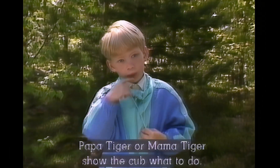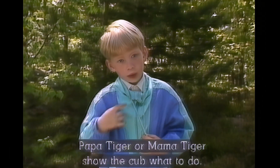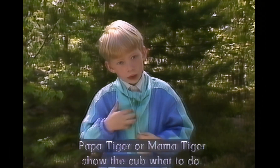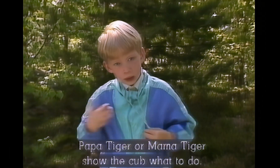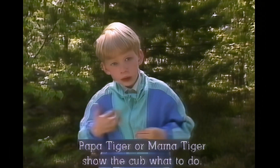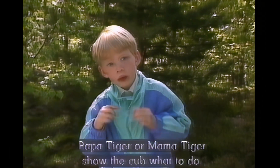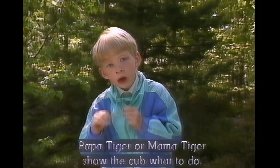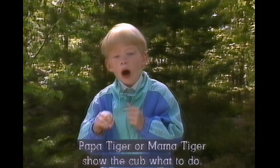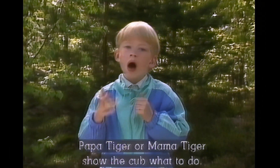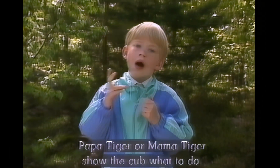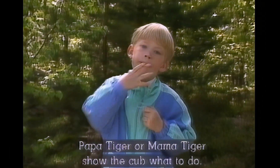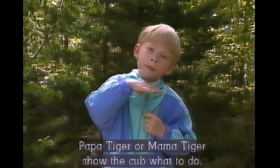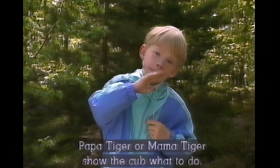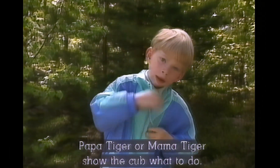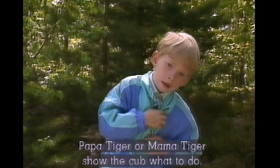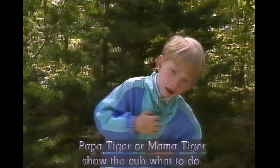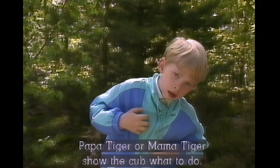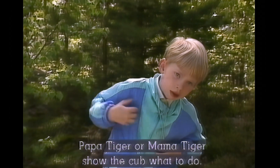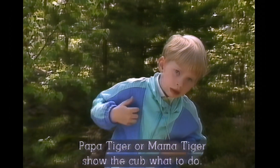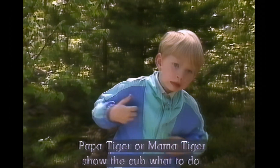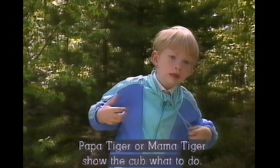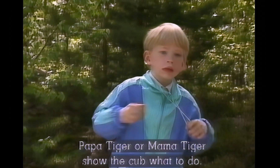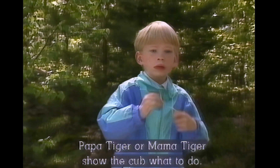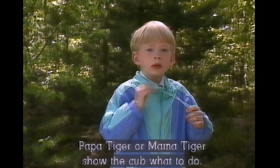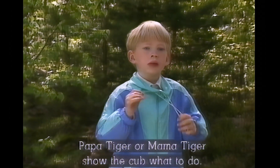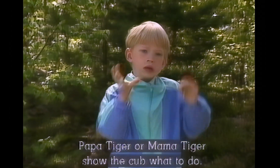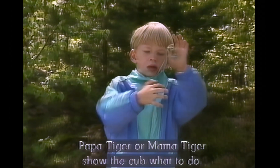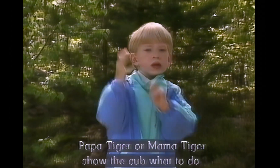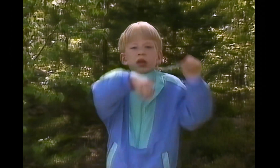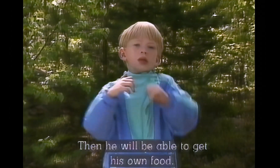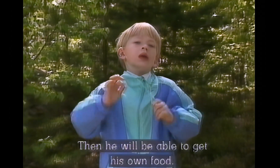Pappa tiger eller mamma tiger visar hur man gör.